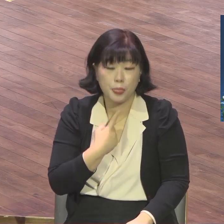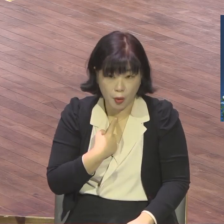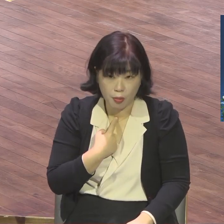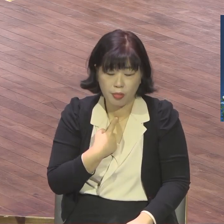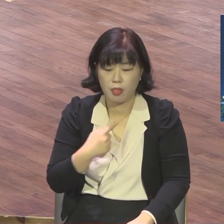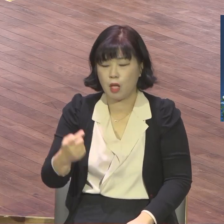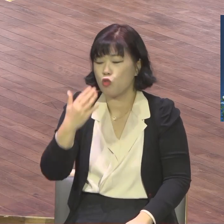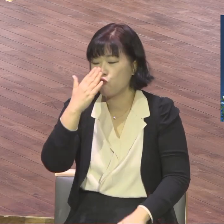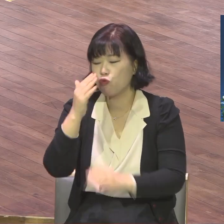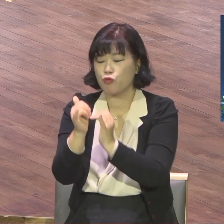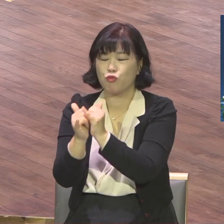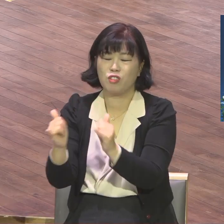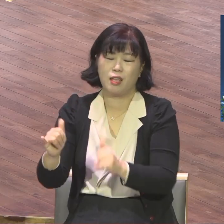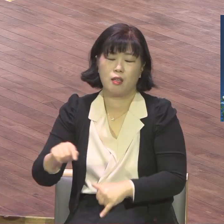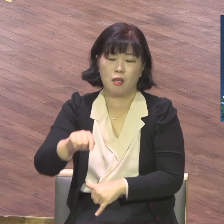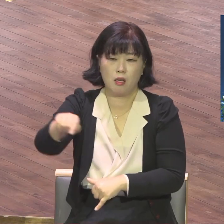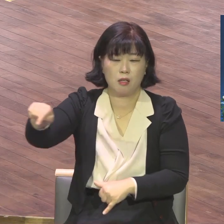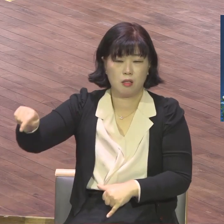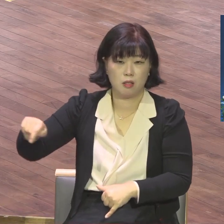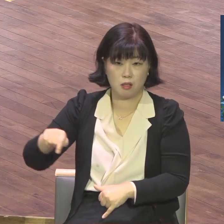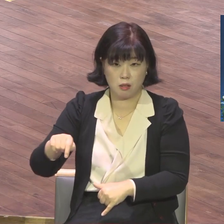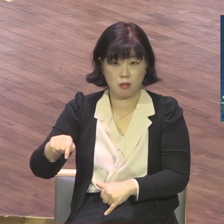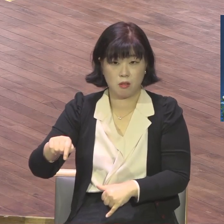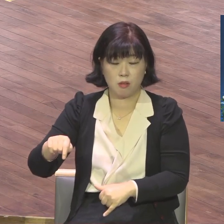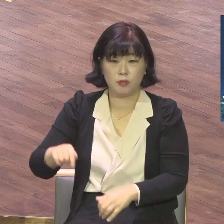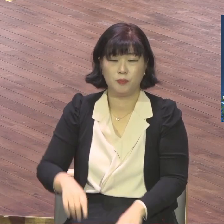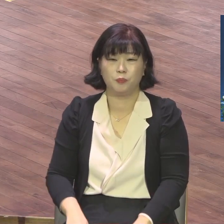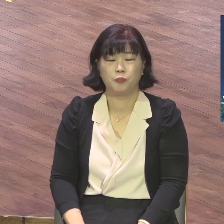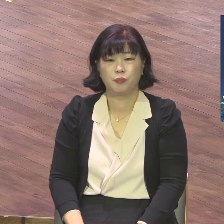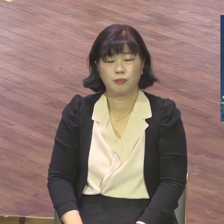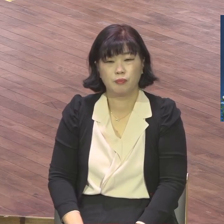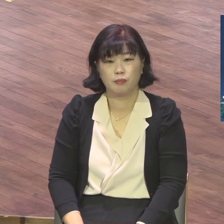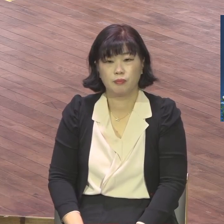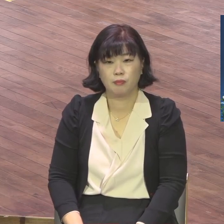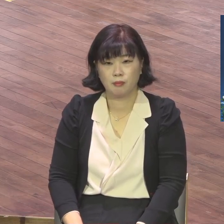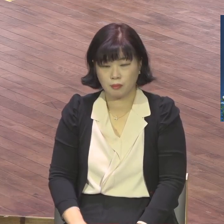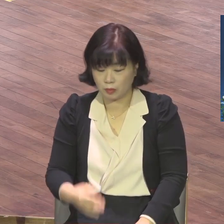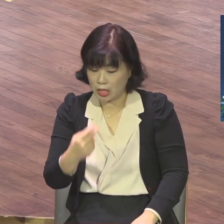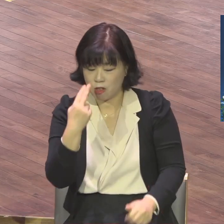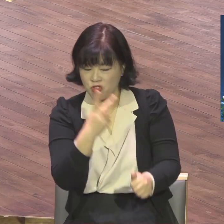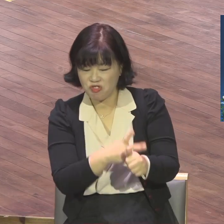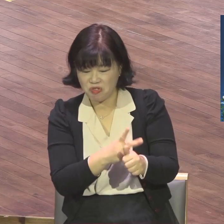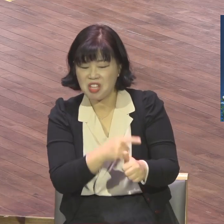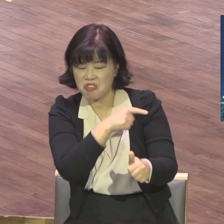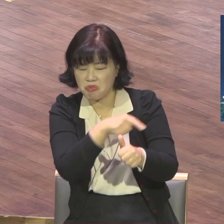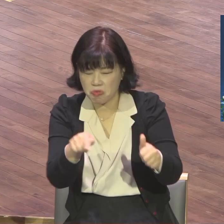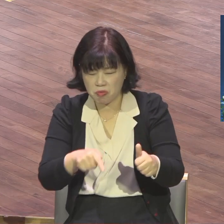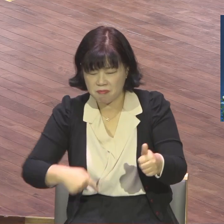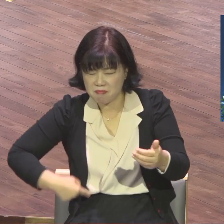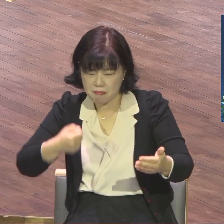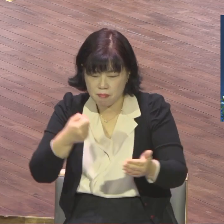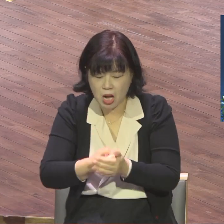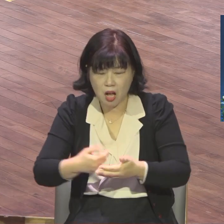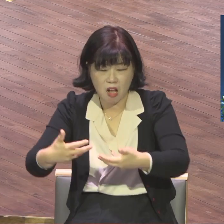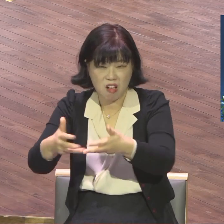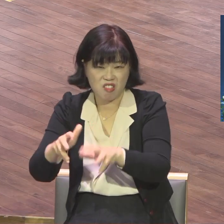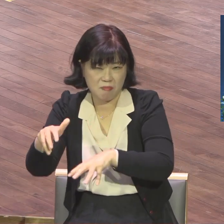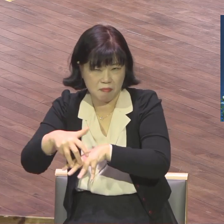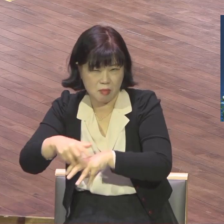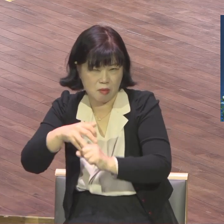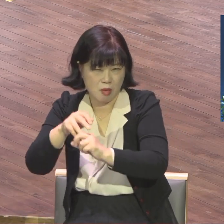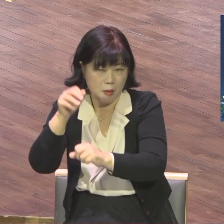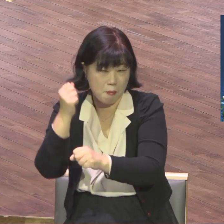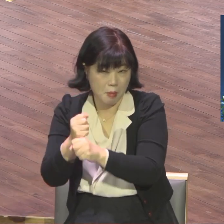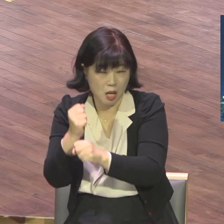할 정도로 유대인들이 바울을 그렇게 괴롭히고 뭐 심지어 결사대가 조직돼가지고 절 바울 저거 안 죽이면 나는